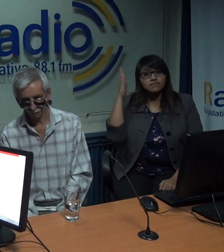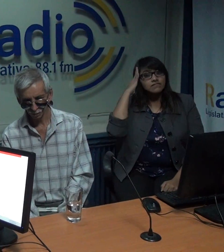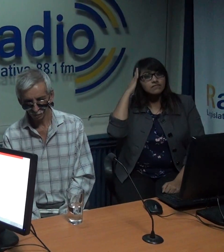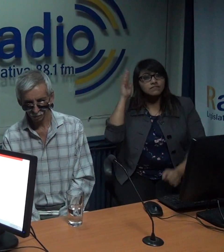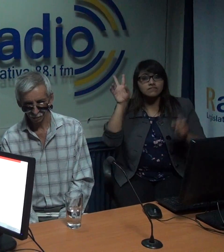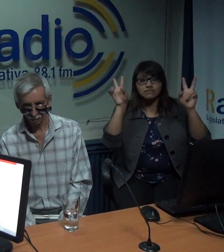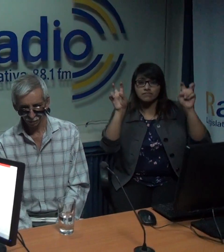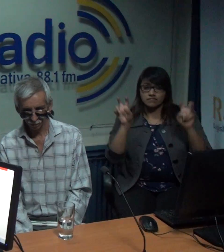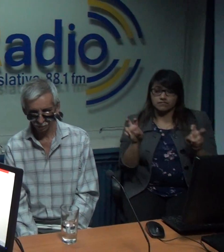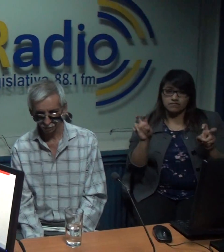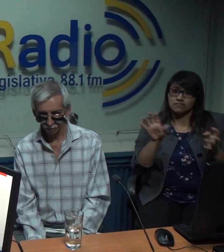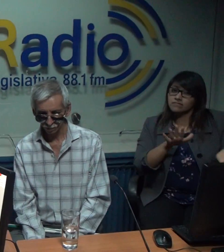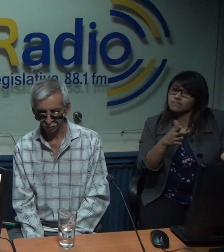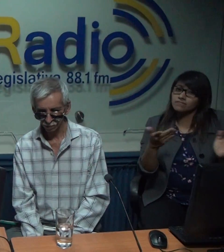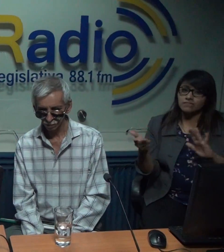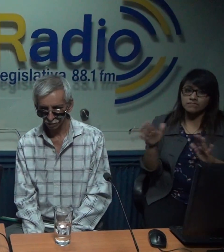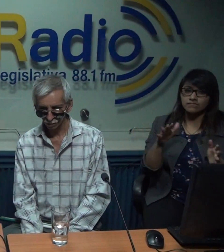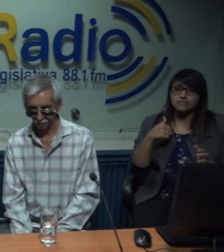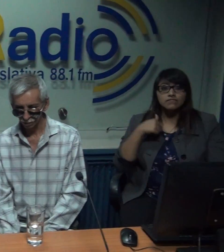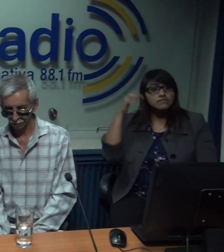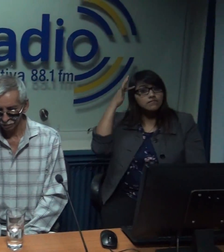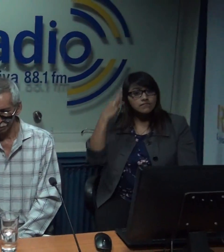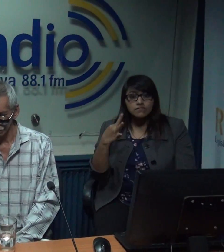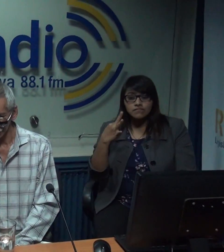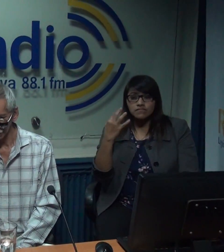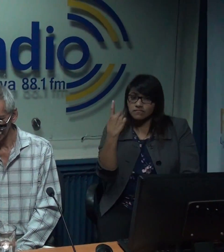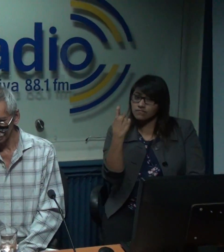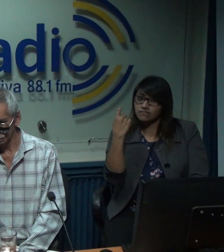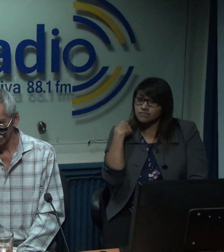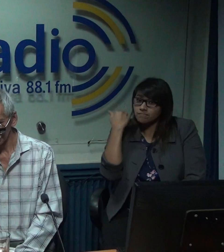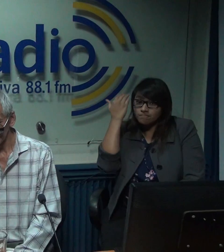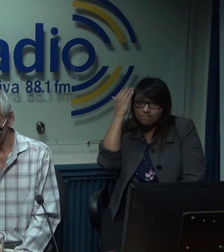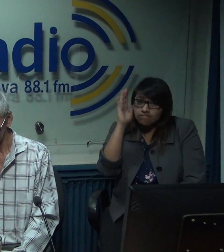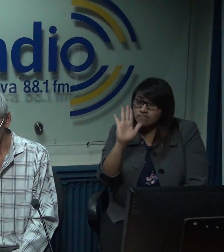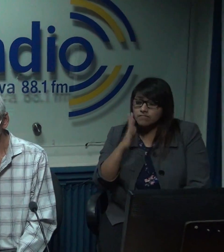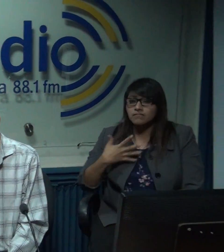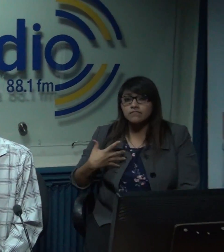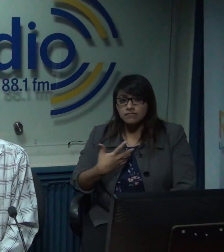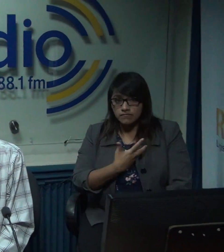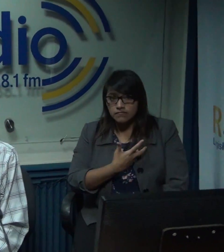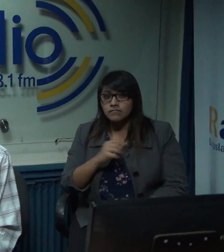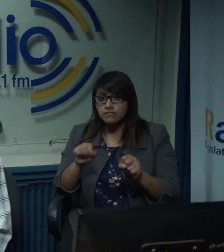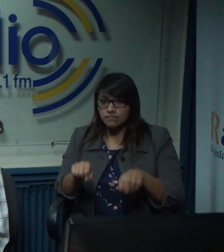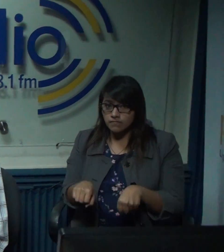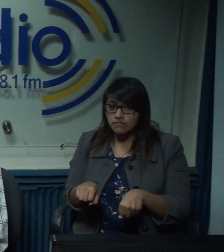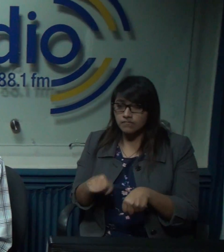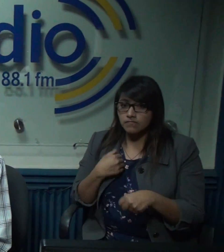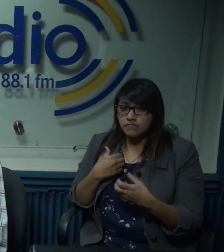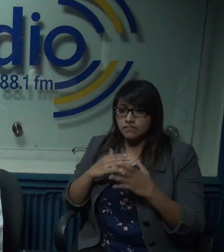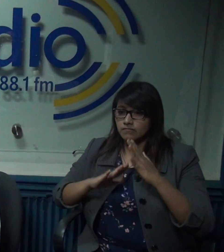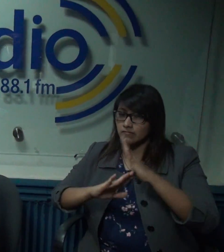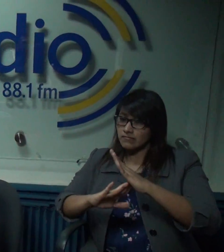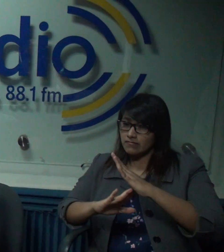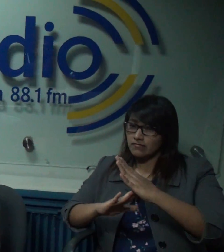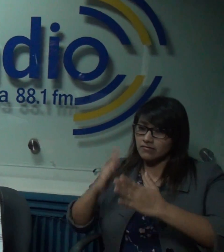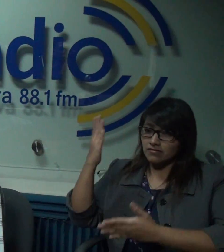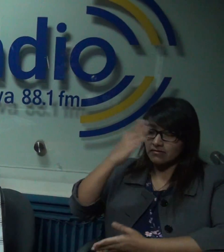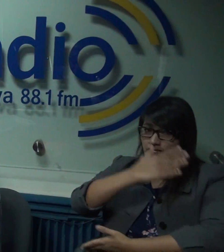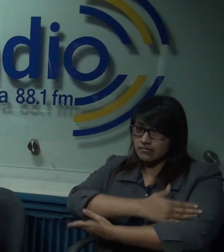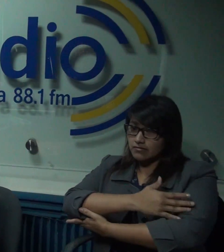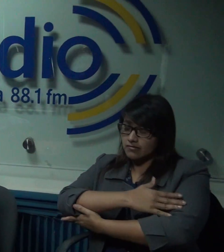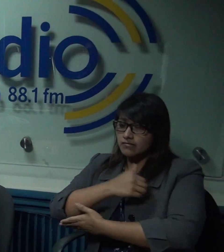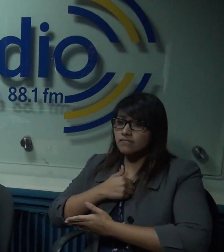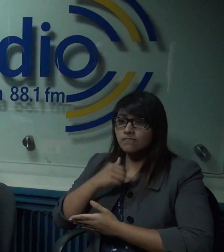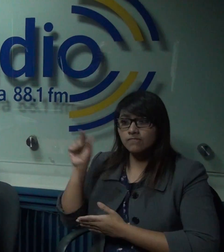estas temáticas. A veces creo que por el desconocimiento podríamos llegar a generar obstáculos que permitan